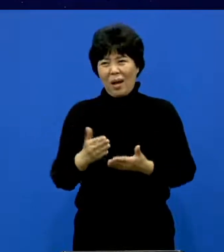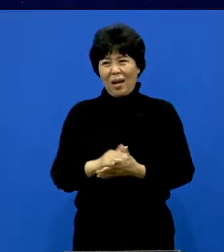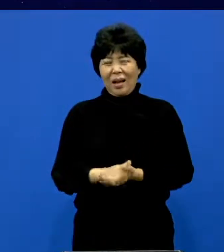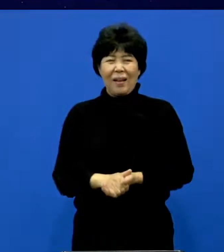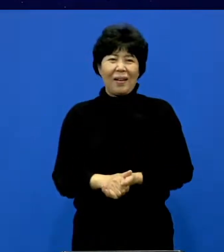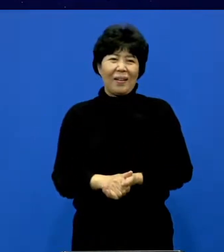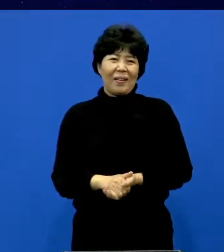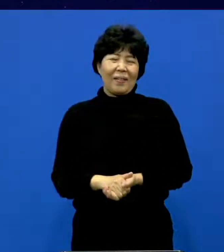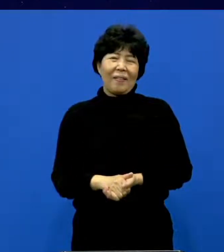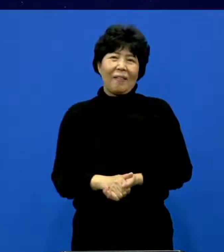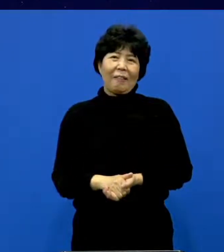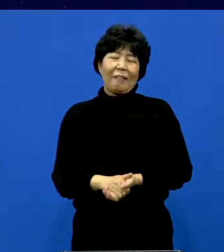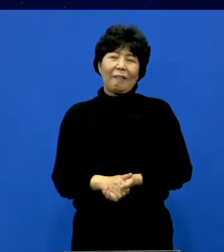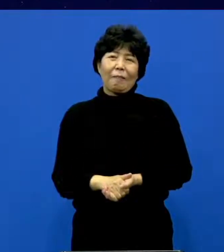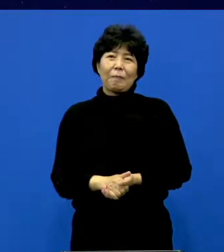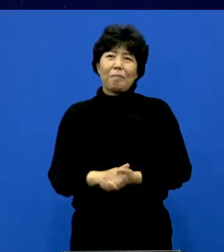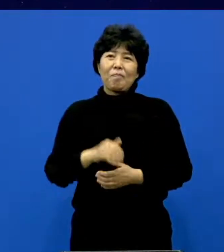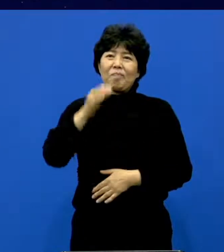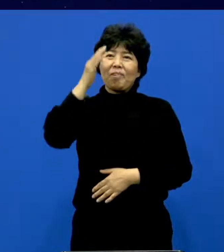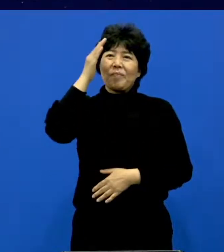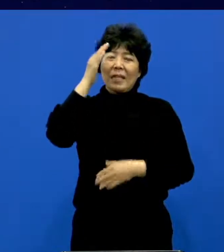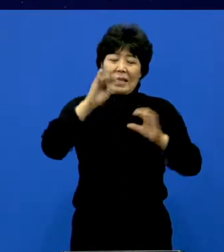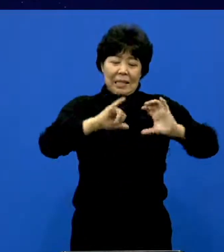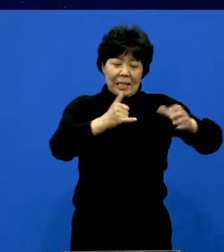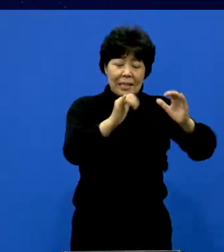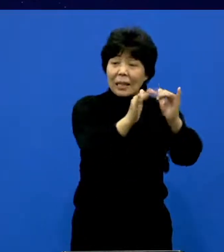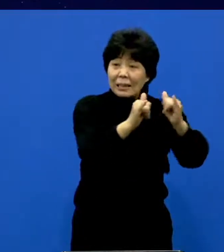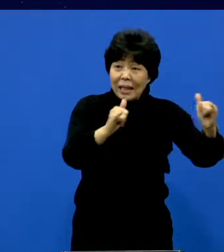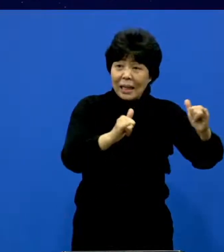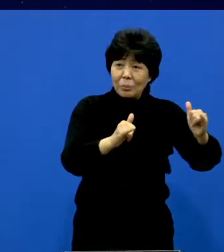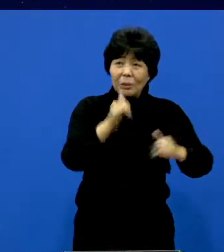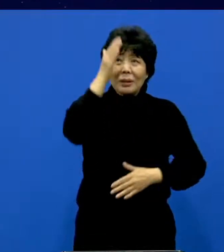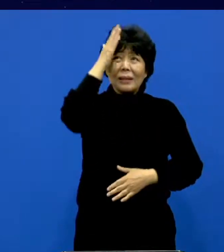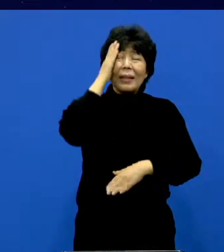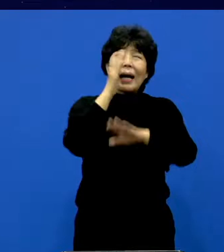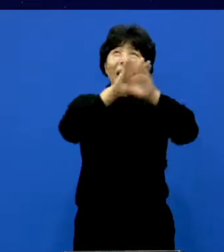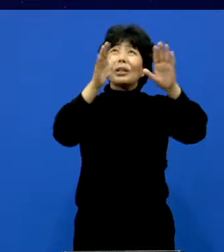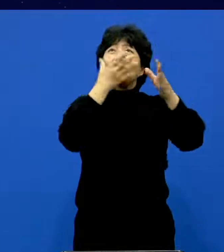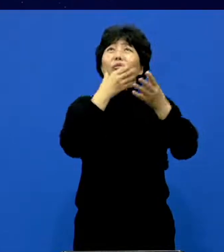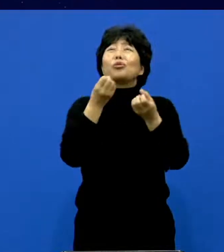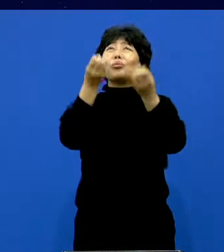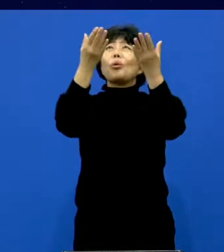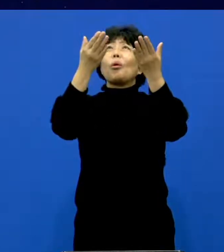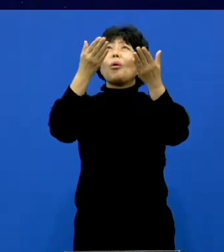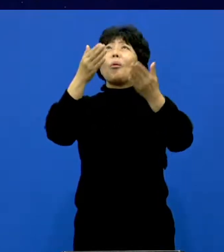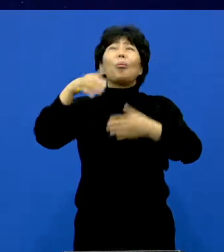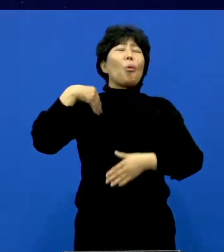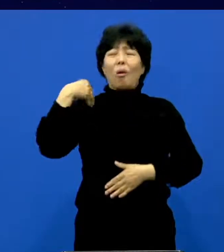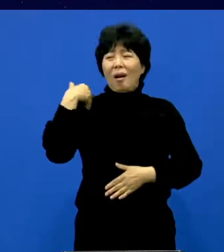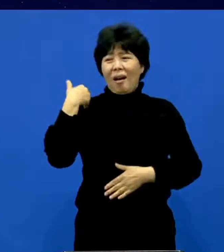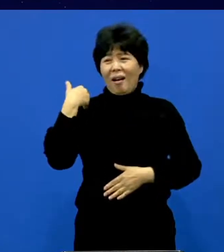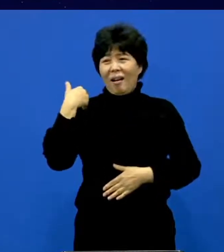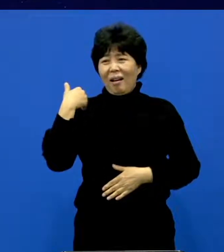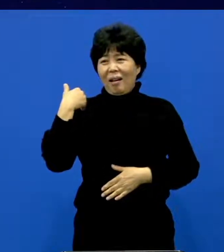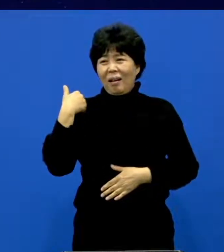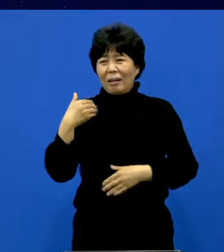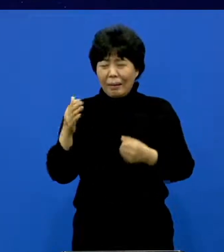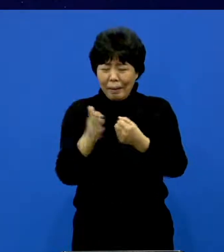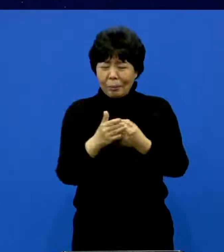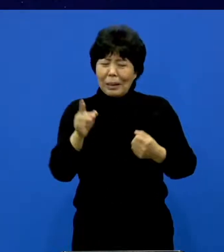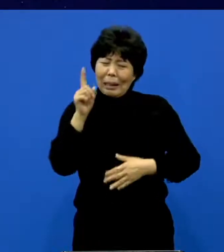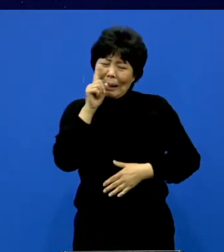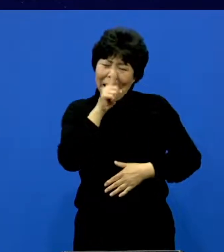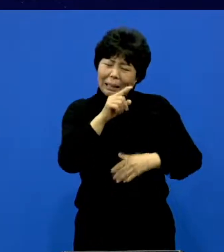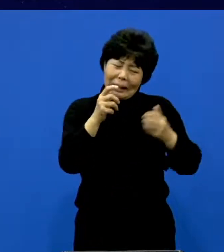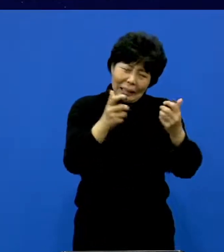없습니다. 그들은 하늘의 축복을 몰라요. 축복 자체가 그들에게는 없습니다. 그래서 그들로부터 악이 나오고 세상은